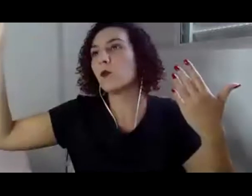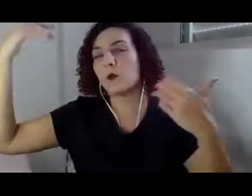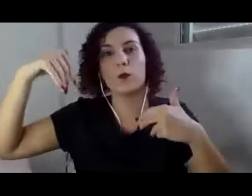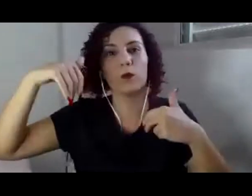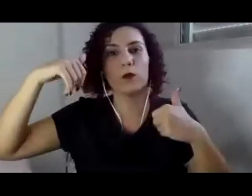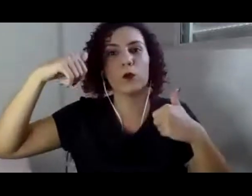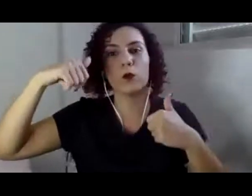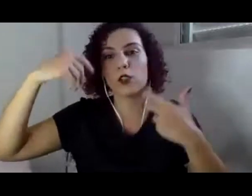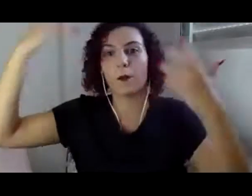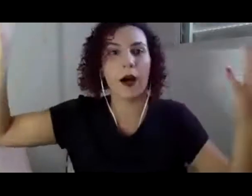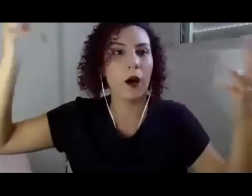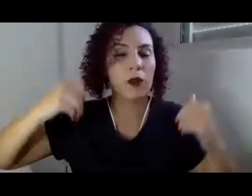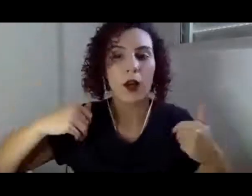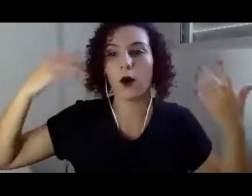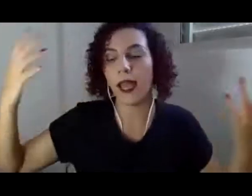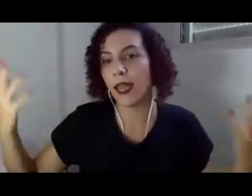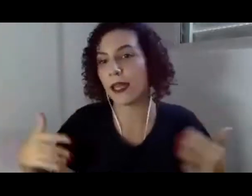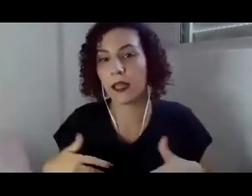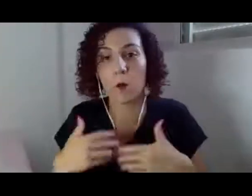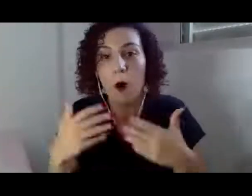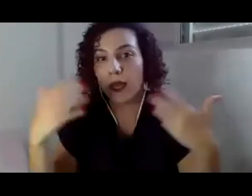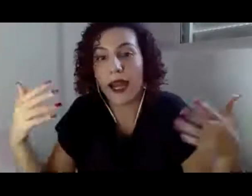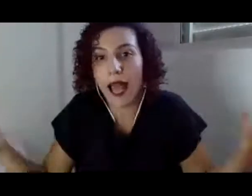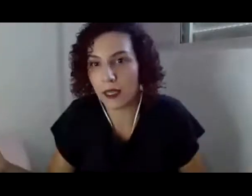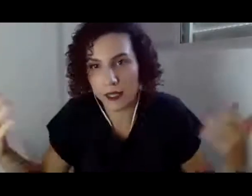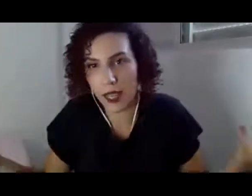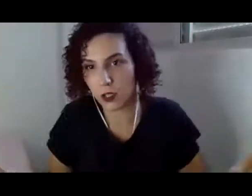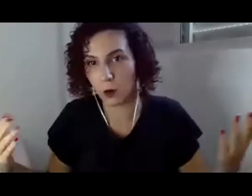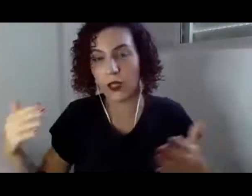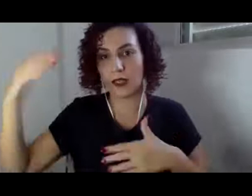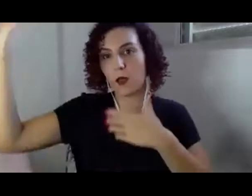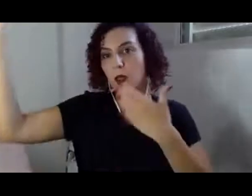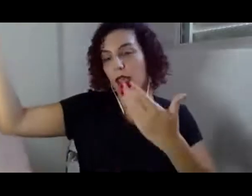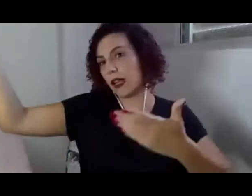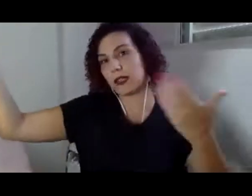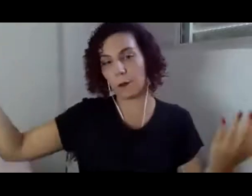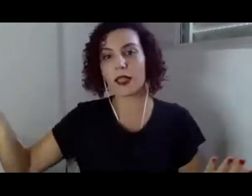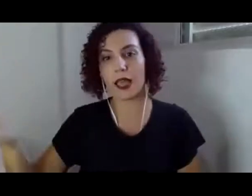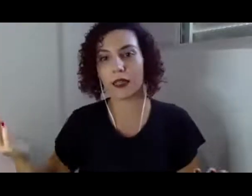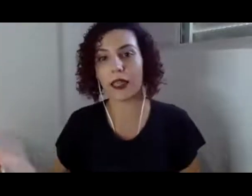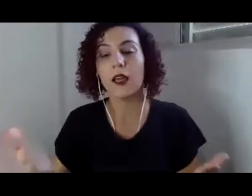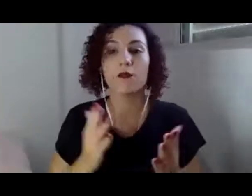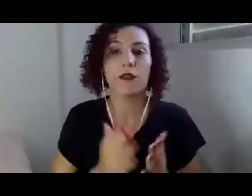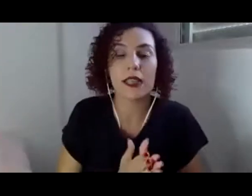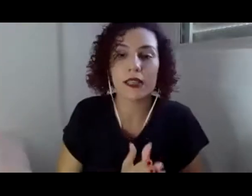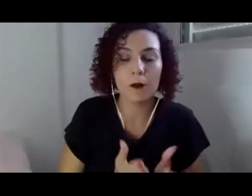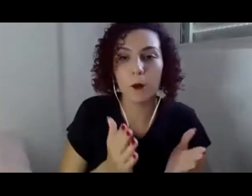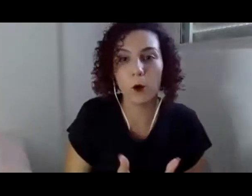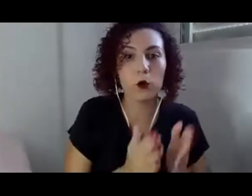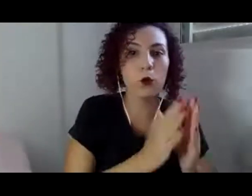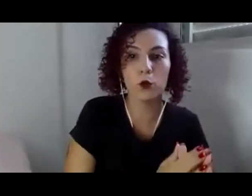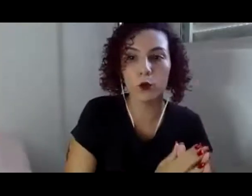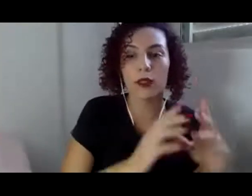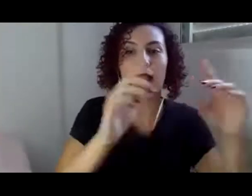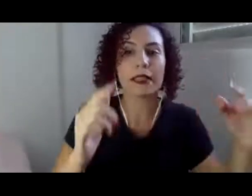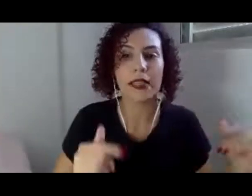Lá no Japão, na Coreia, qualquer A que seja o desenho que eles representem, vai ser sempre o